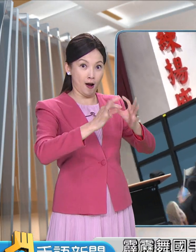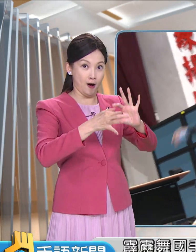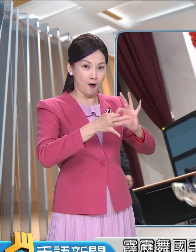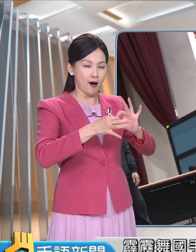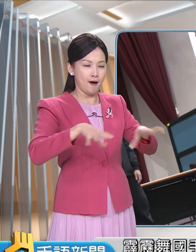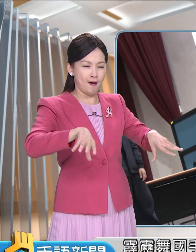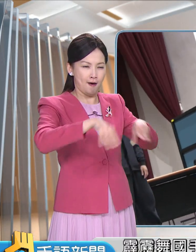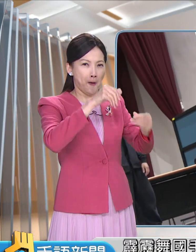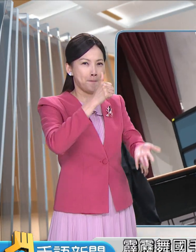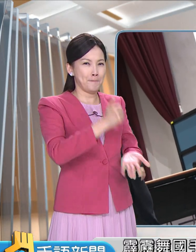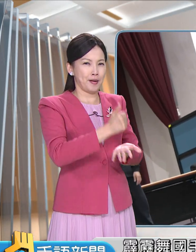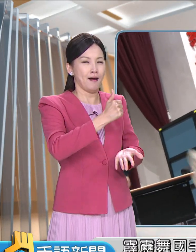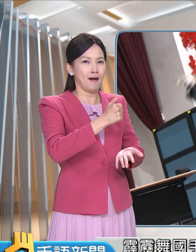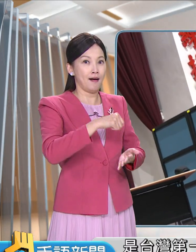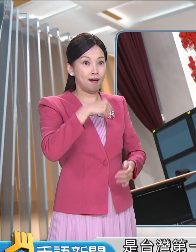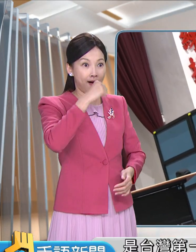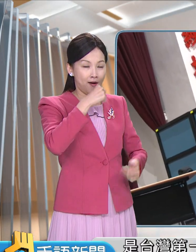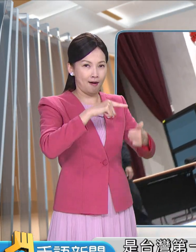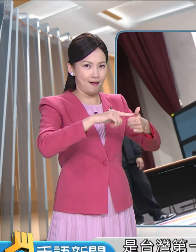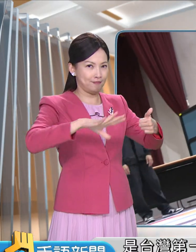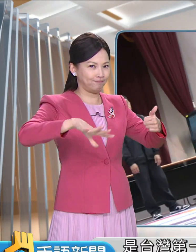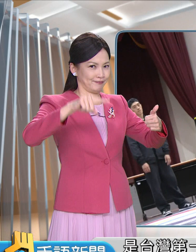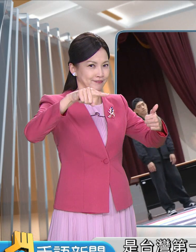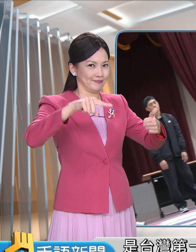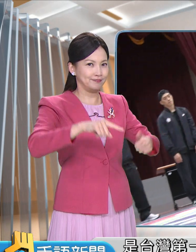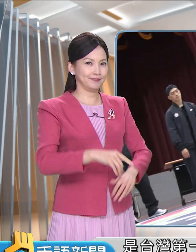巴黎奥运门票，是台湾第一人。